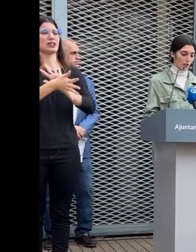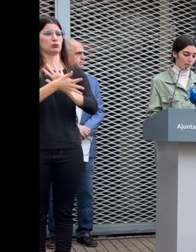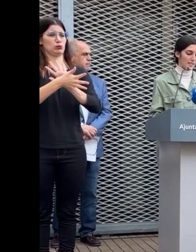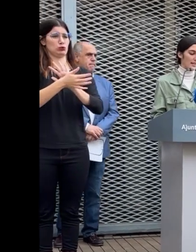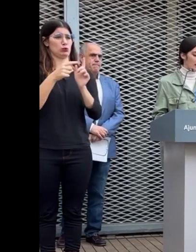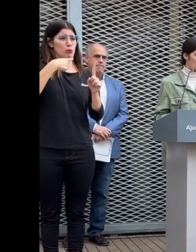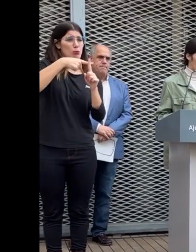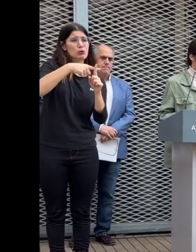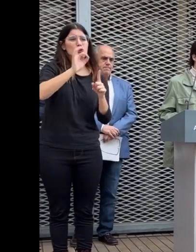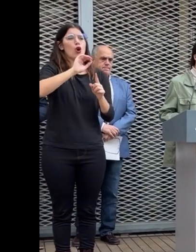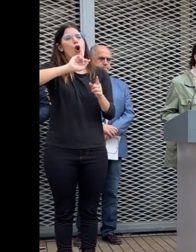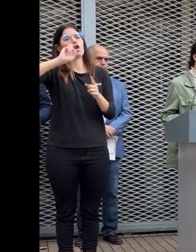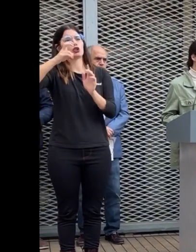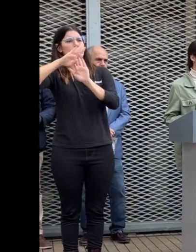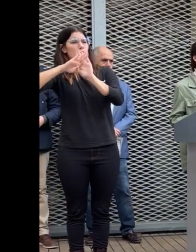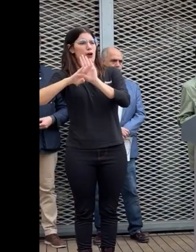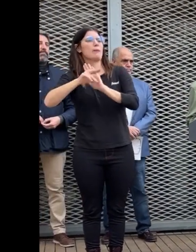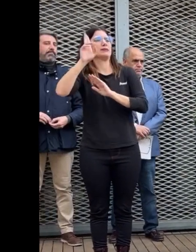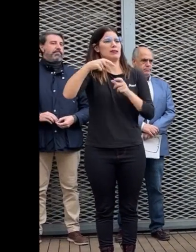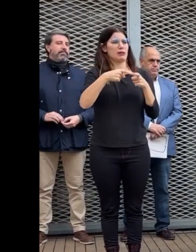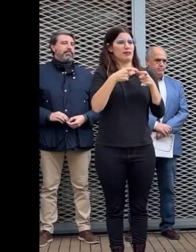otros programas análogos.